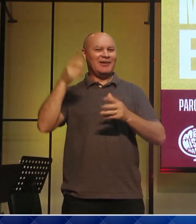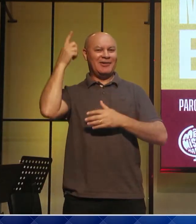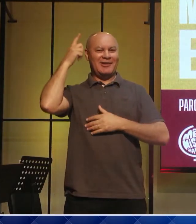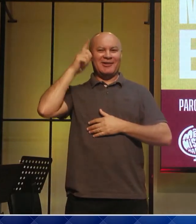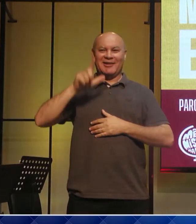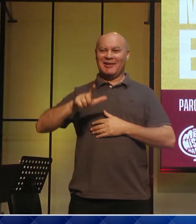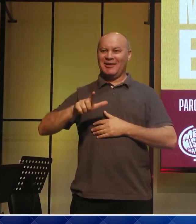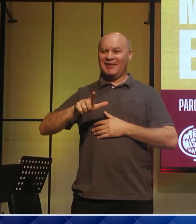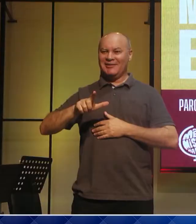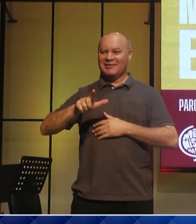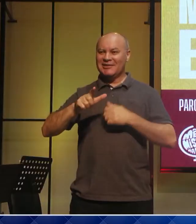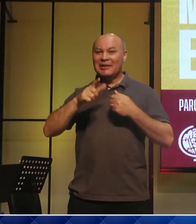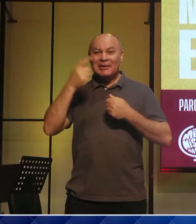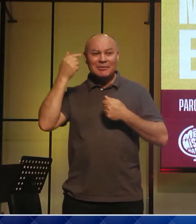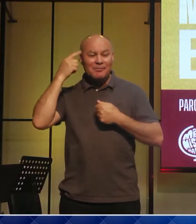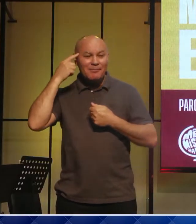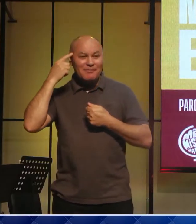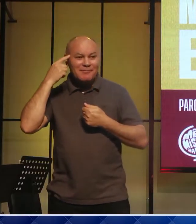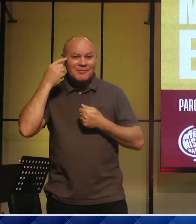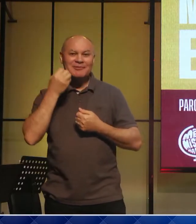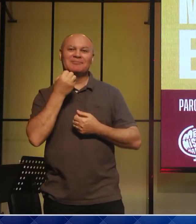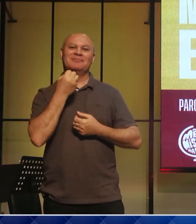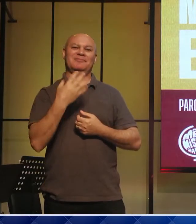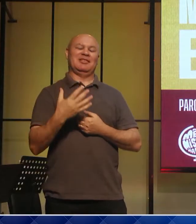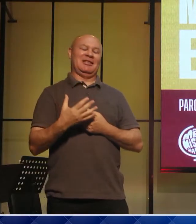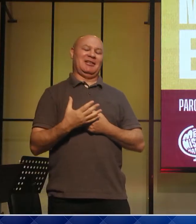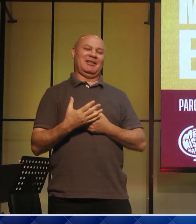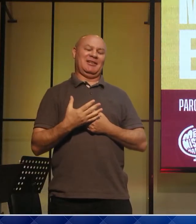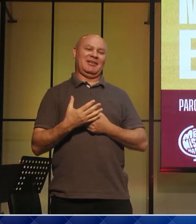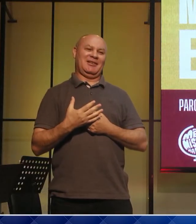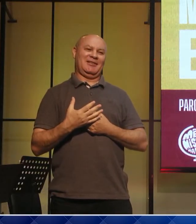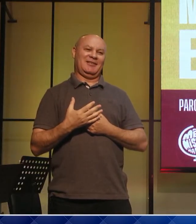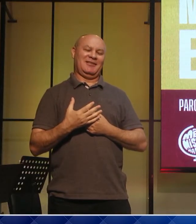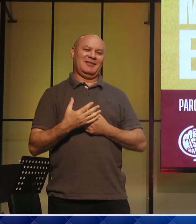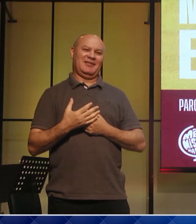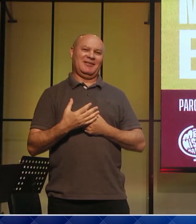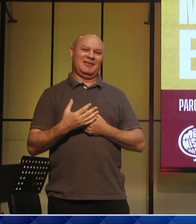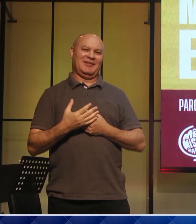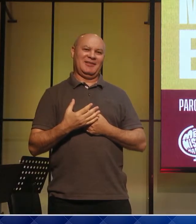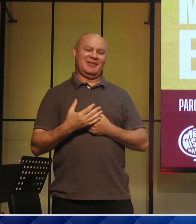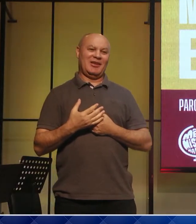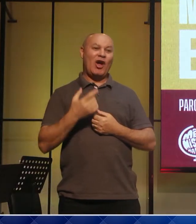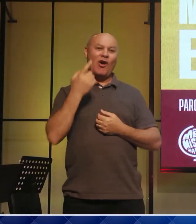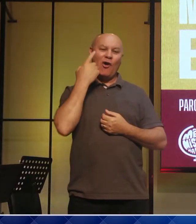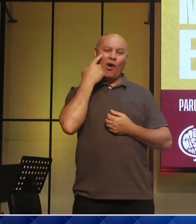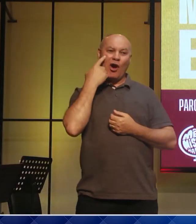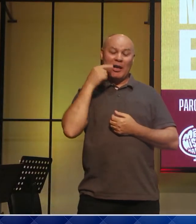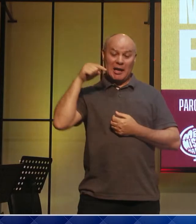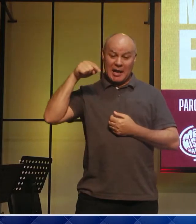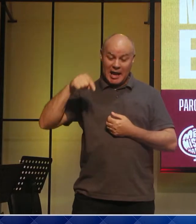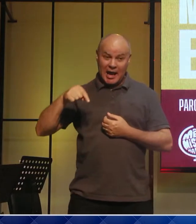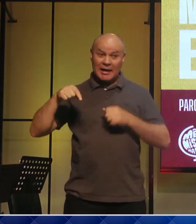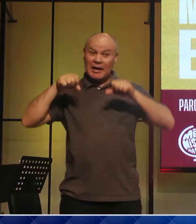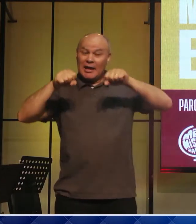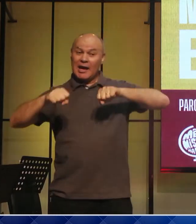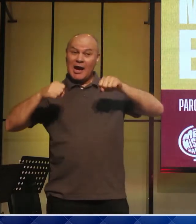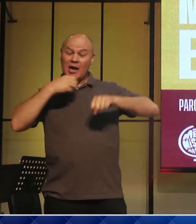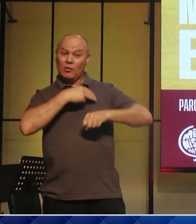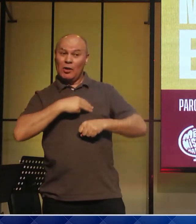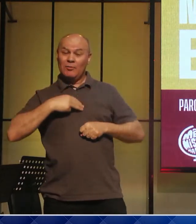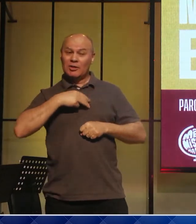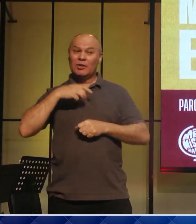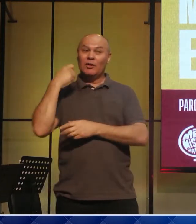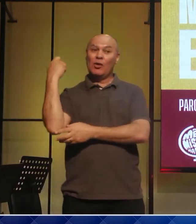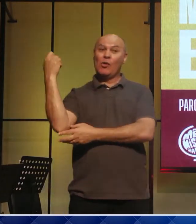Pense nisso. Irmãos, a missão em Canoas, no Rio Grande do Sul, no